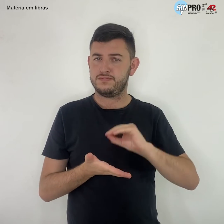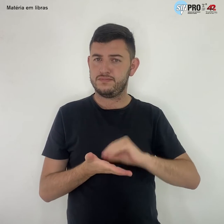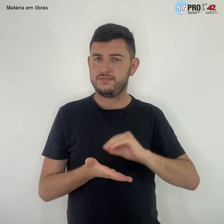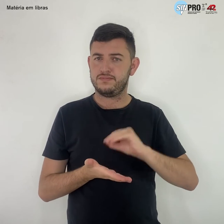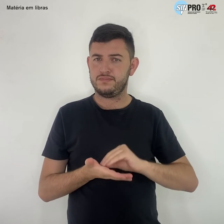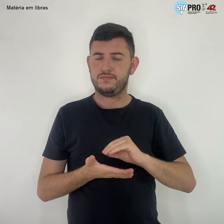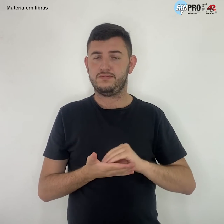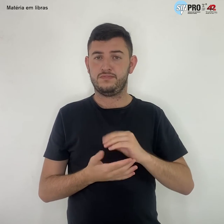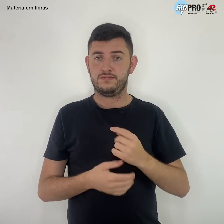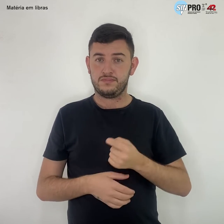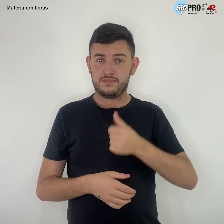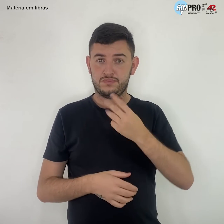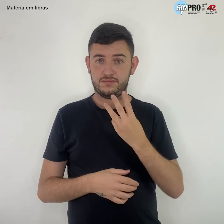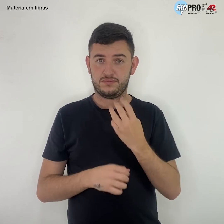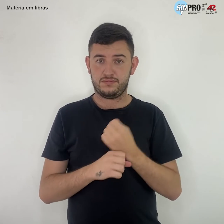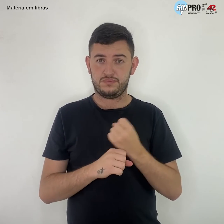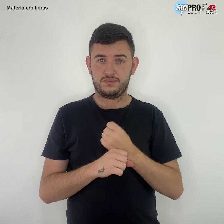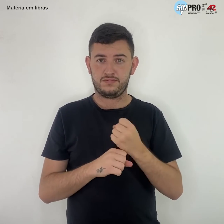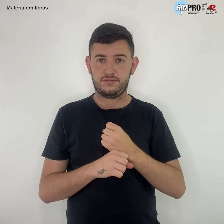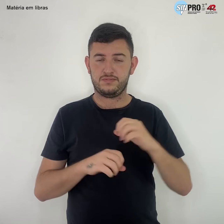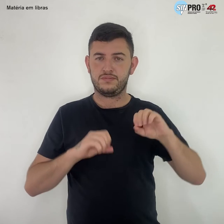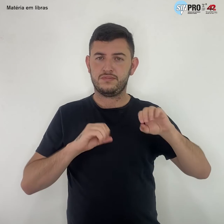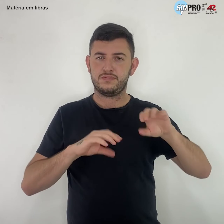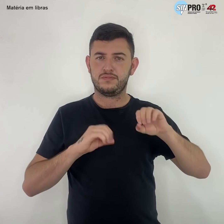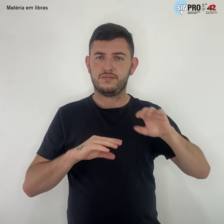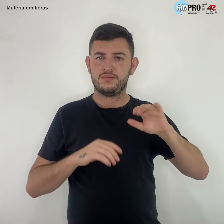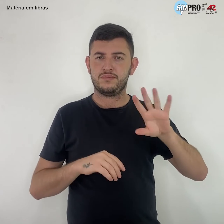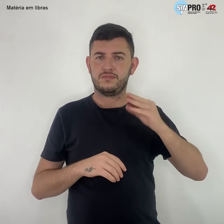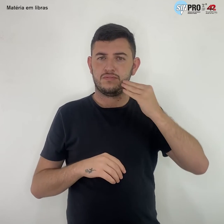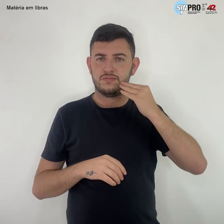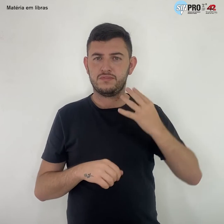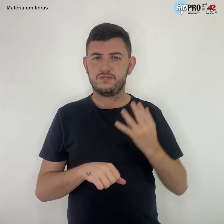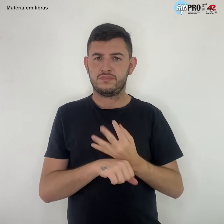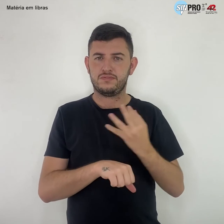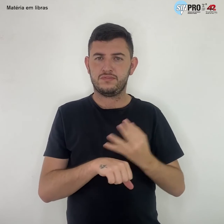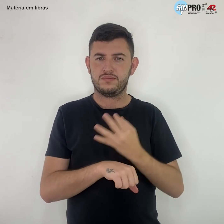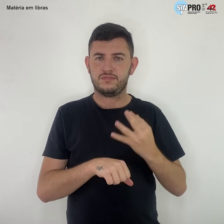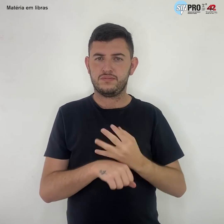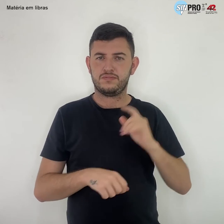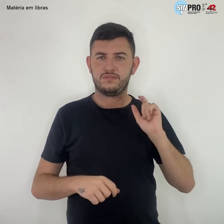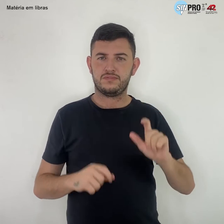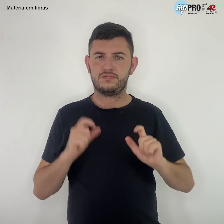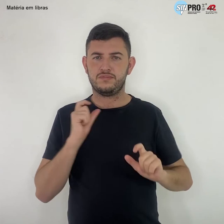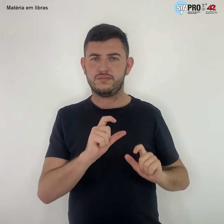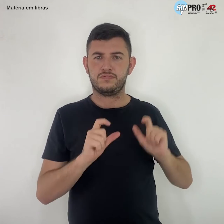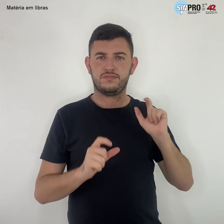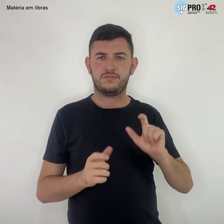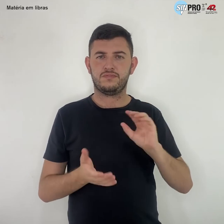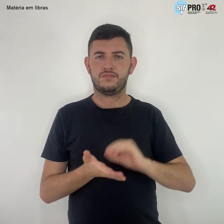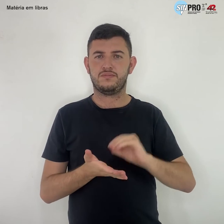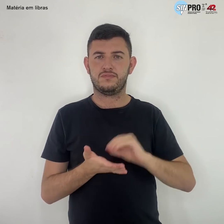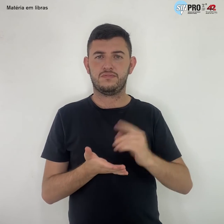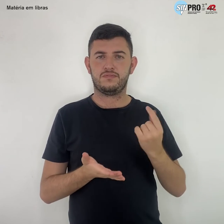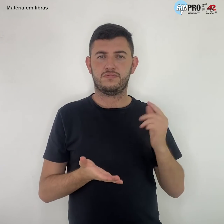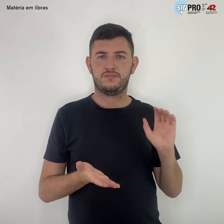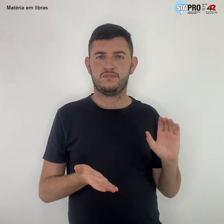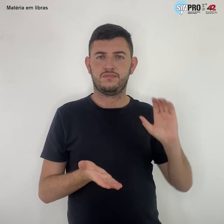3 anos, a educação tenta suportar ataques, falta de investimento, muitas vezes retirada